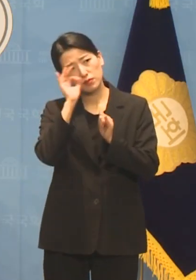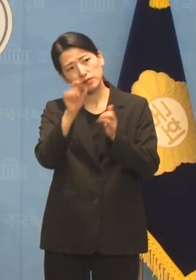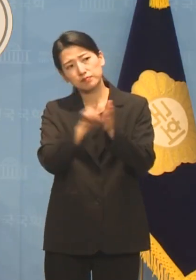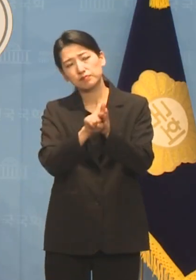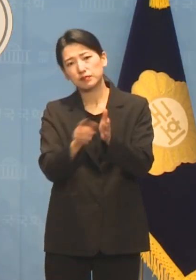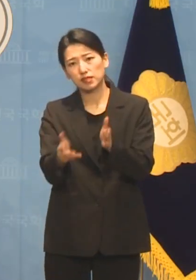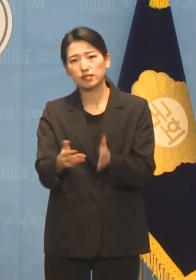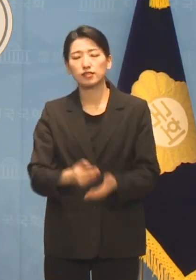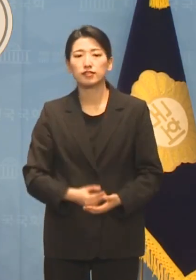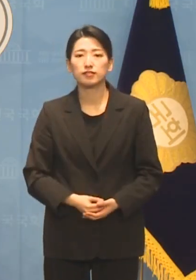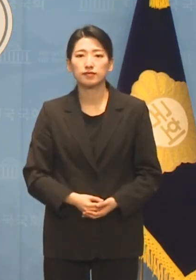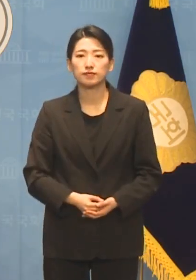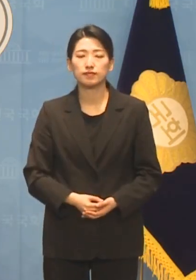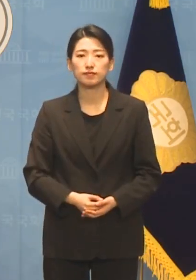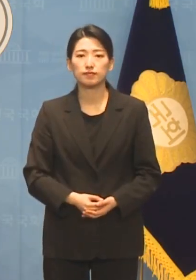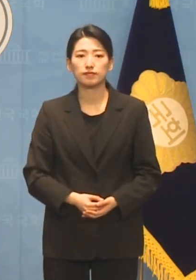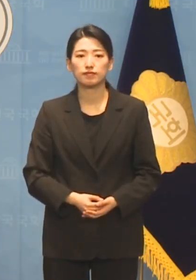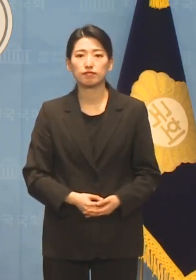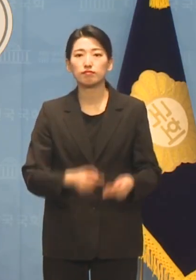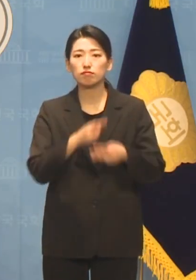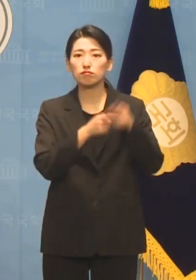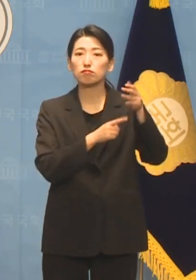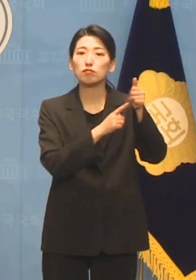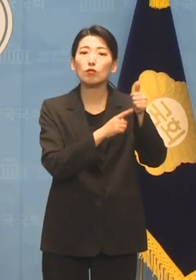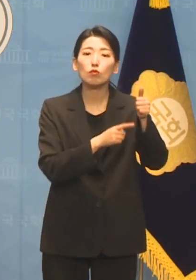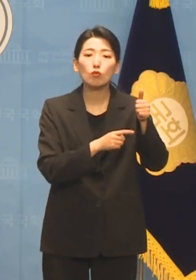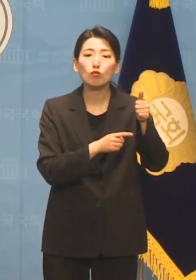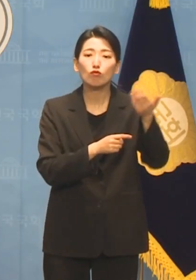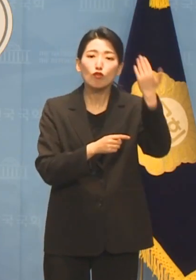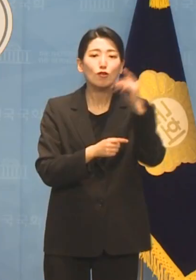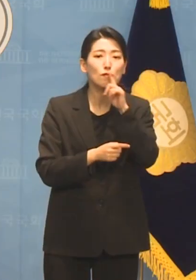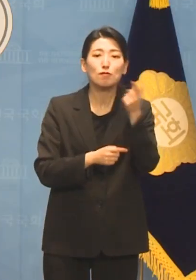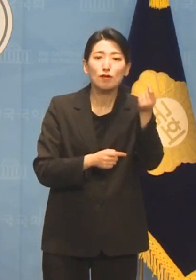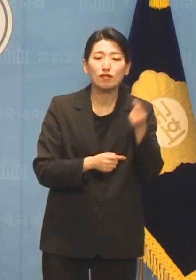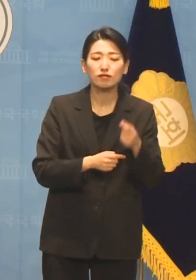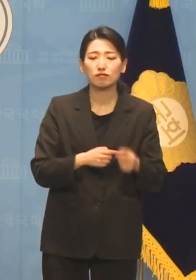윤석열 대통령이 과거에 했던 특검을 왜 거부합니까?